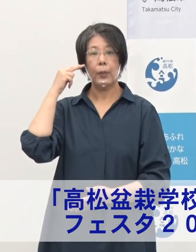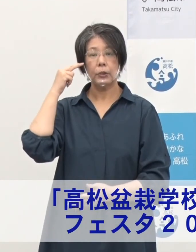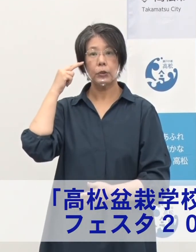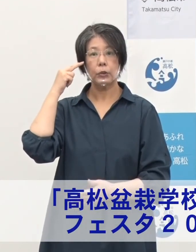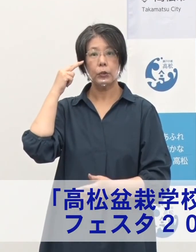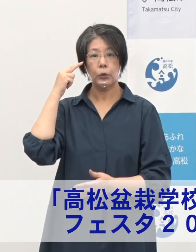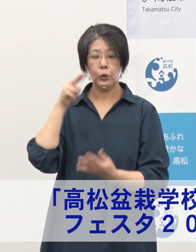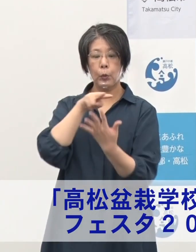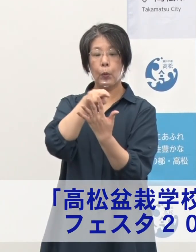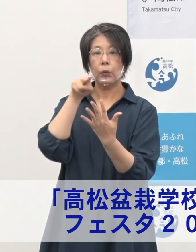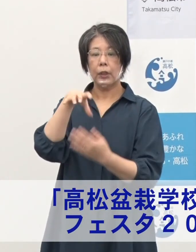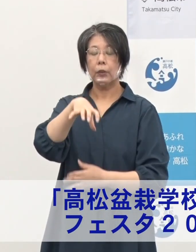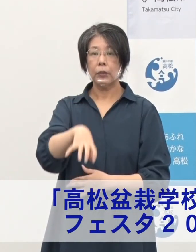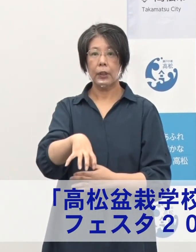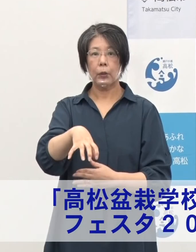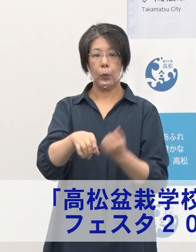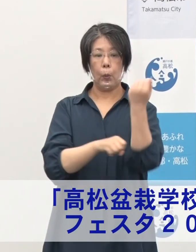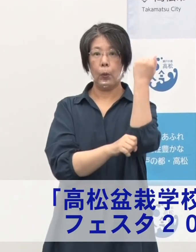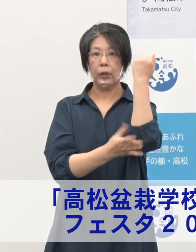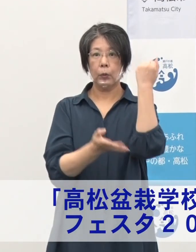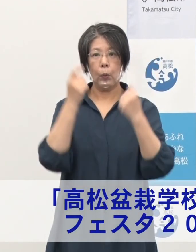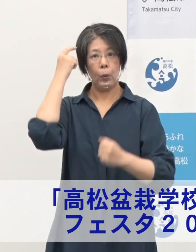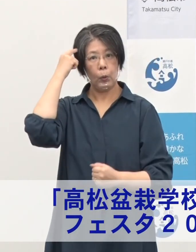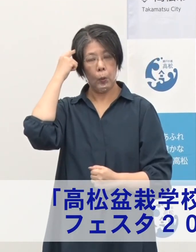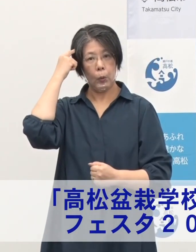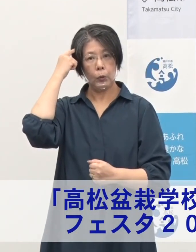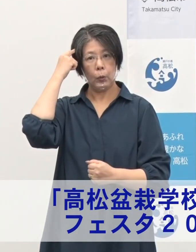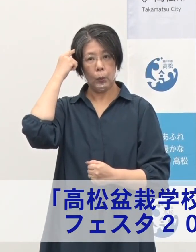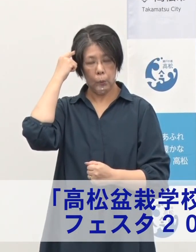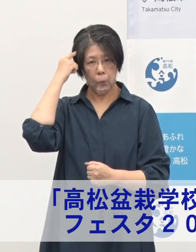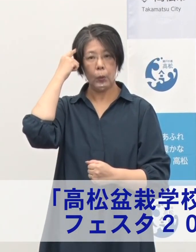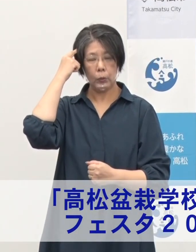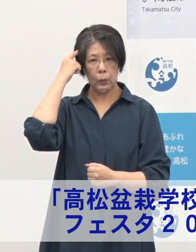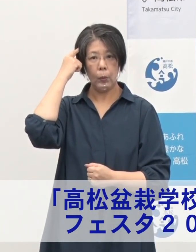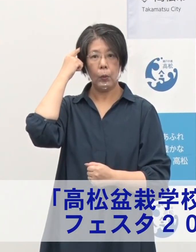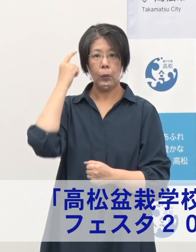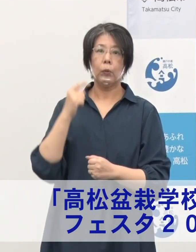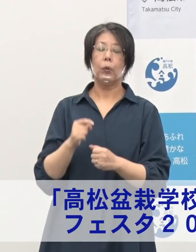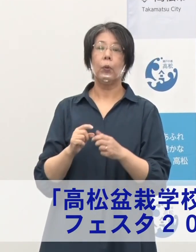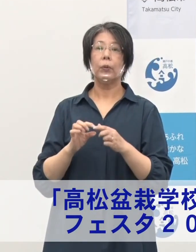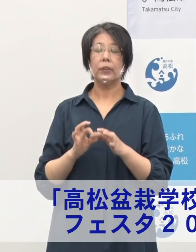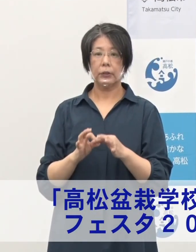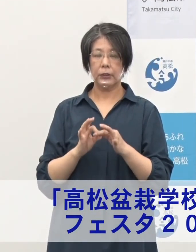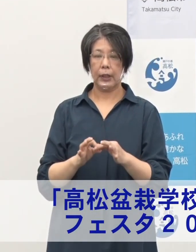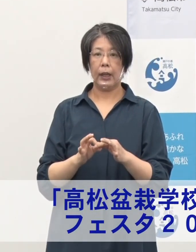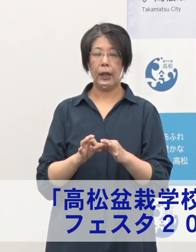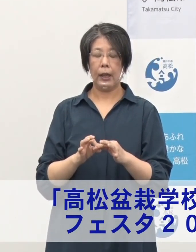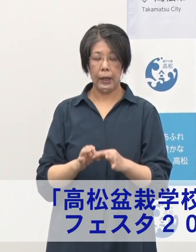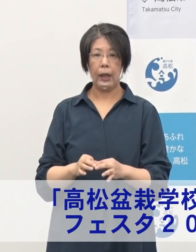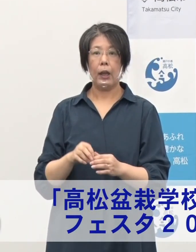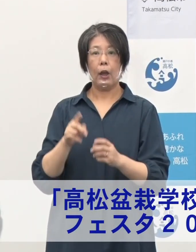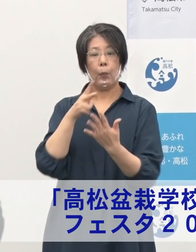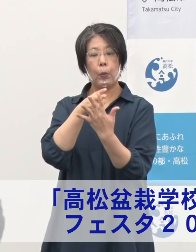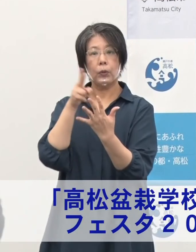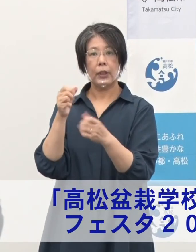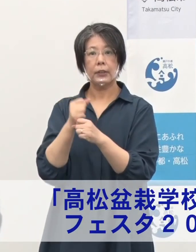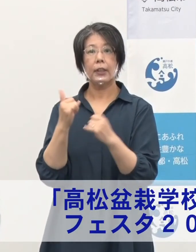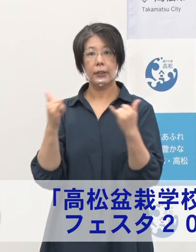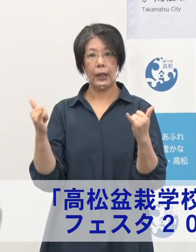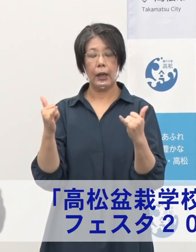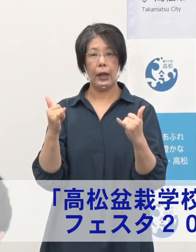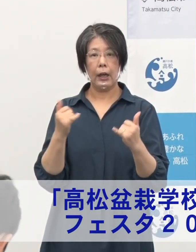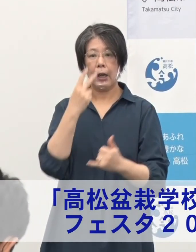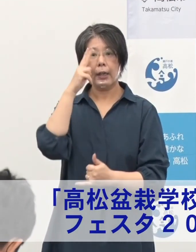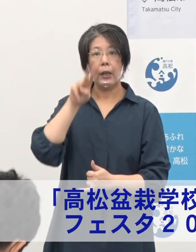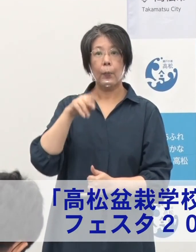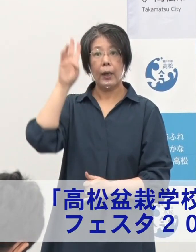盆栽の里基本構想に基づきまして盆栽生産者や ja また香川検討と連教師各種